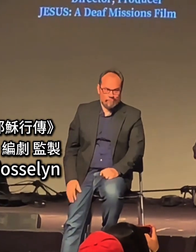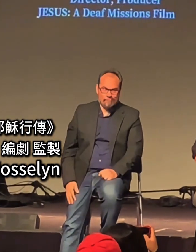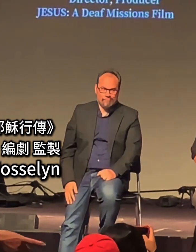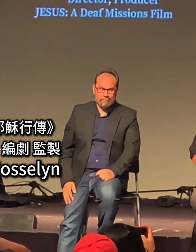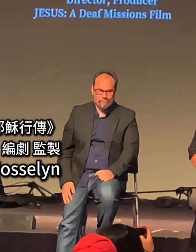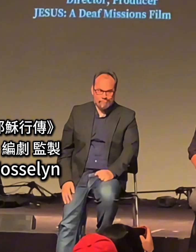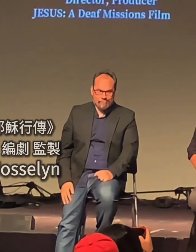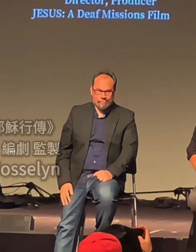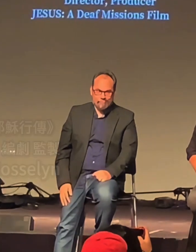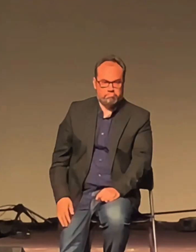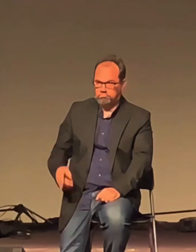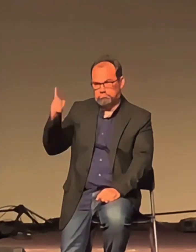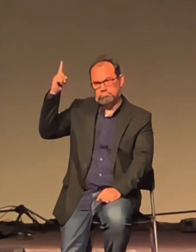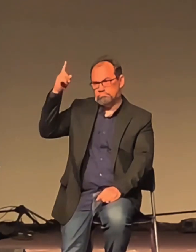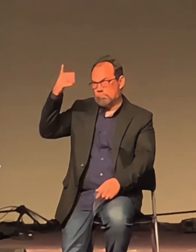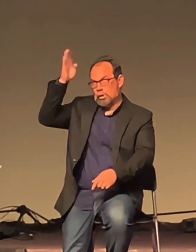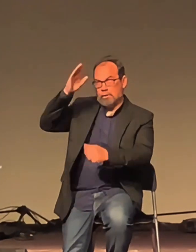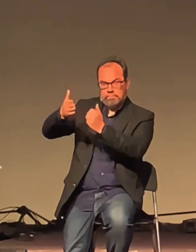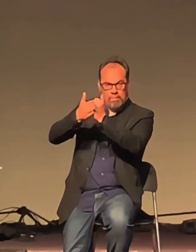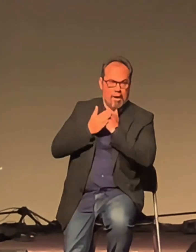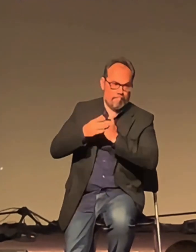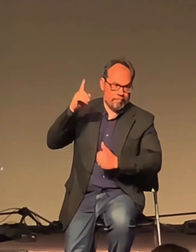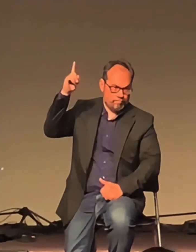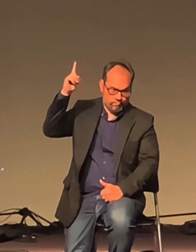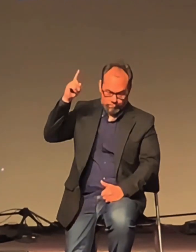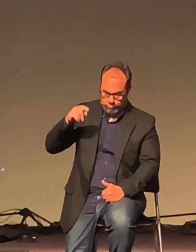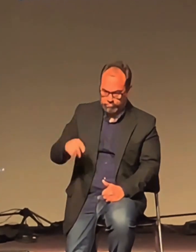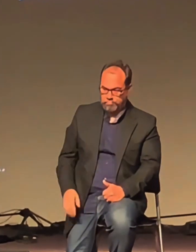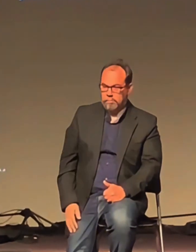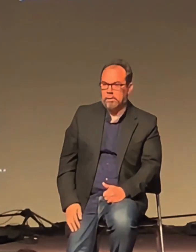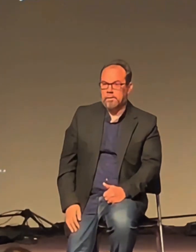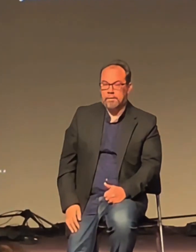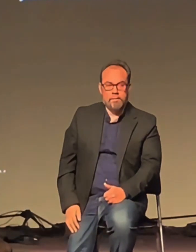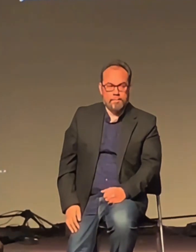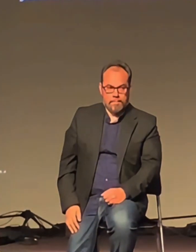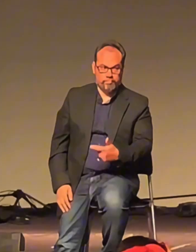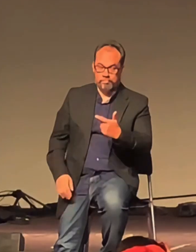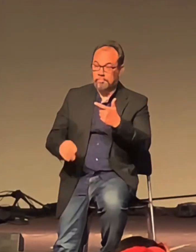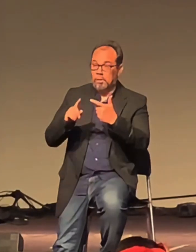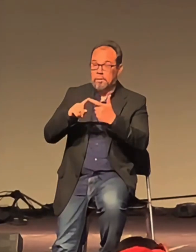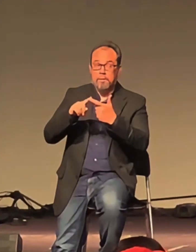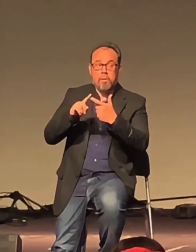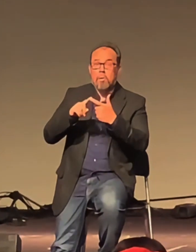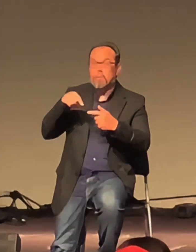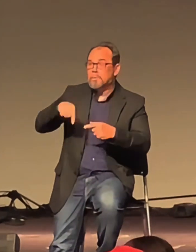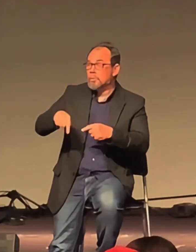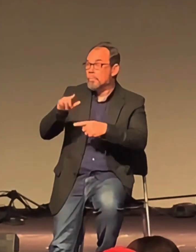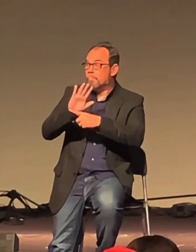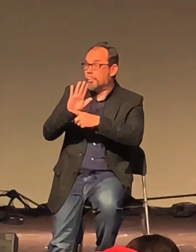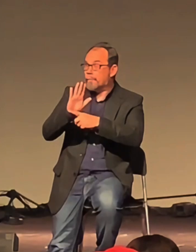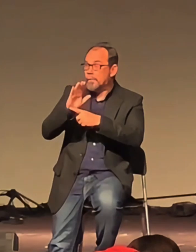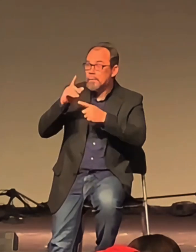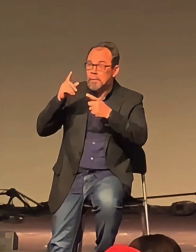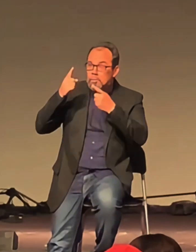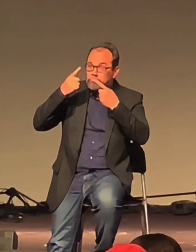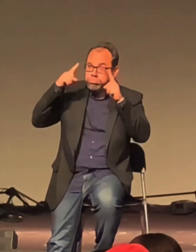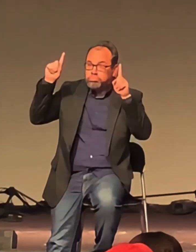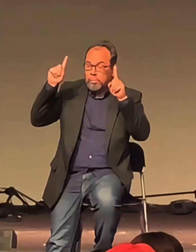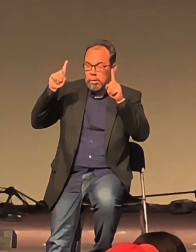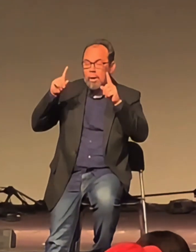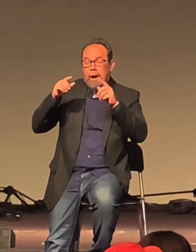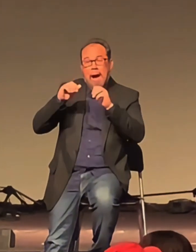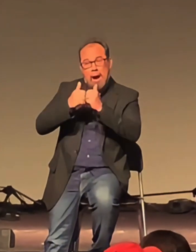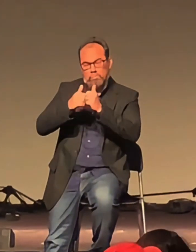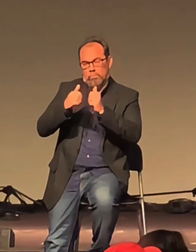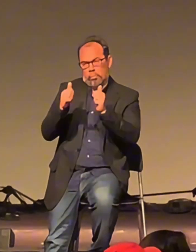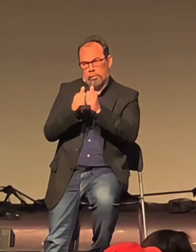經過同埋趣事。 如果冇神嘅帶領同幫助咧，我哋真係做唔到噶。當然亦都有好多唔同嘅單位啦，同埋朋友嚟協助